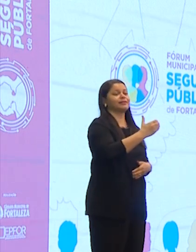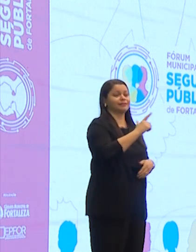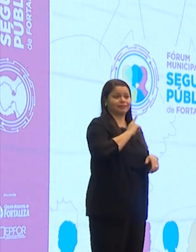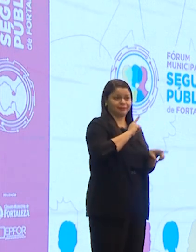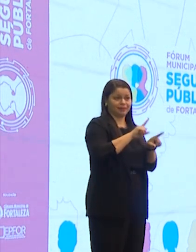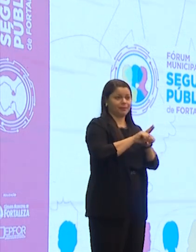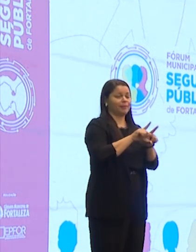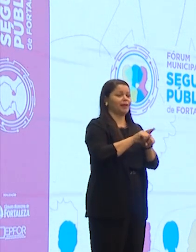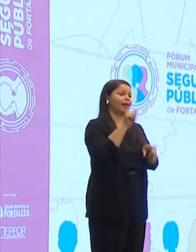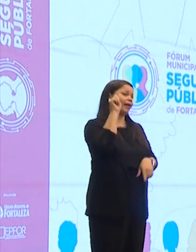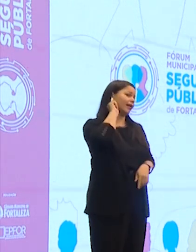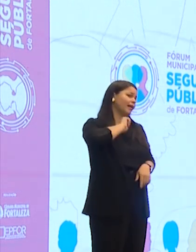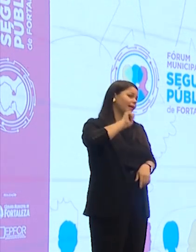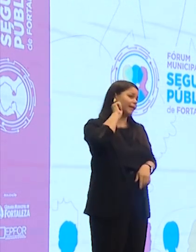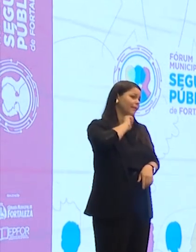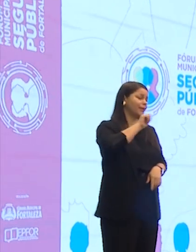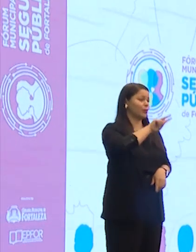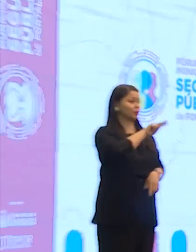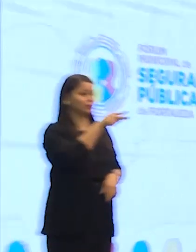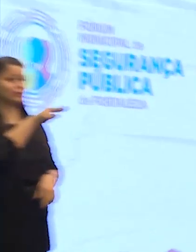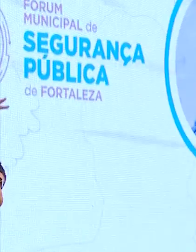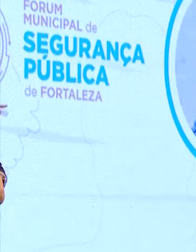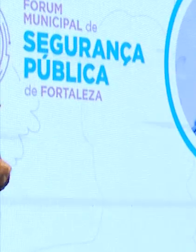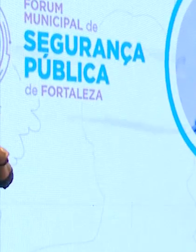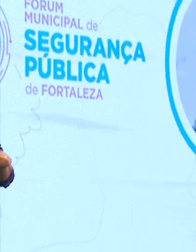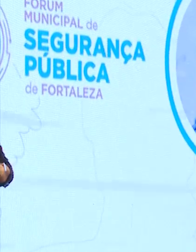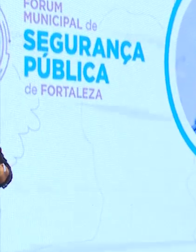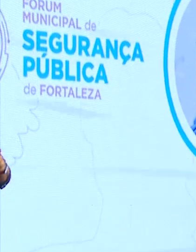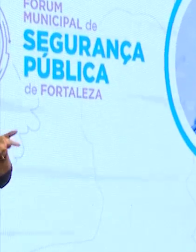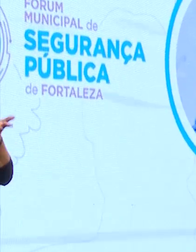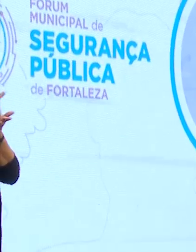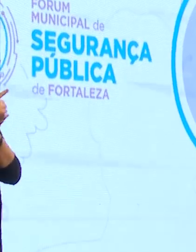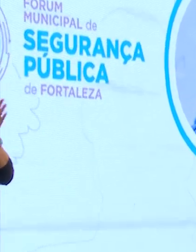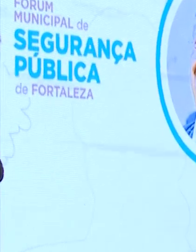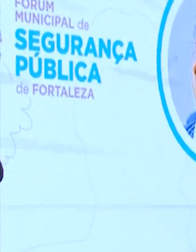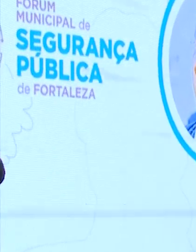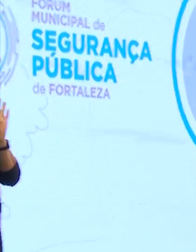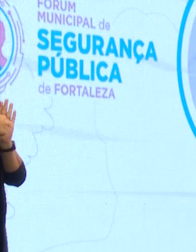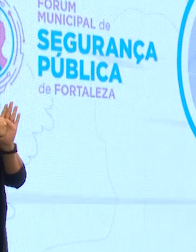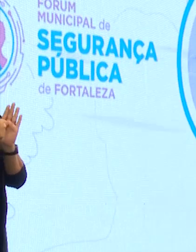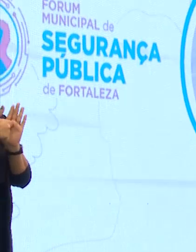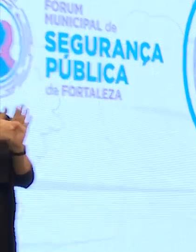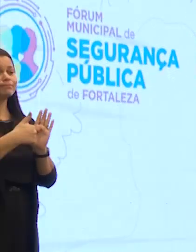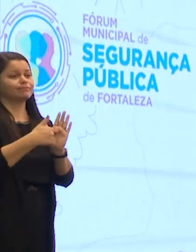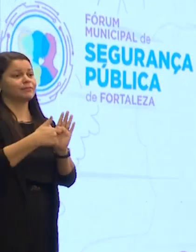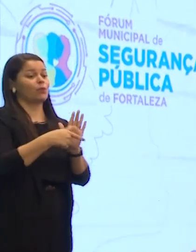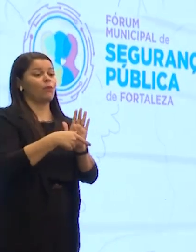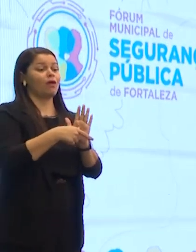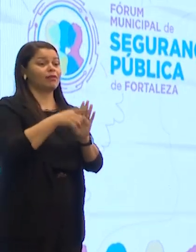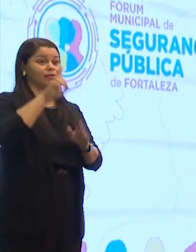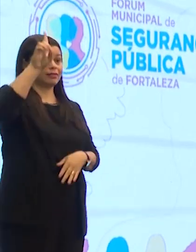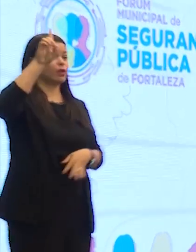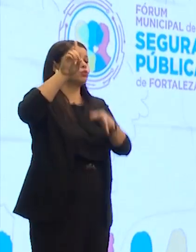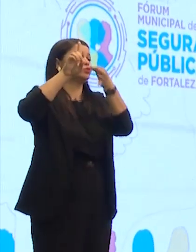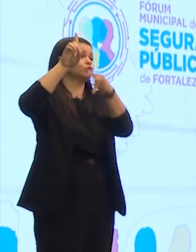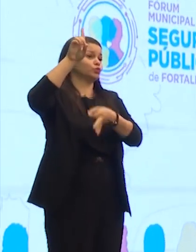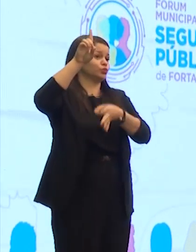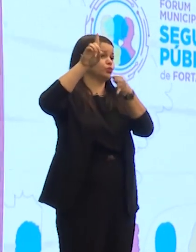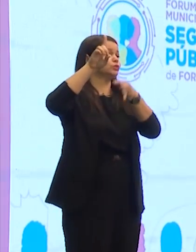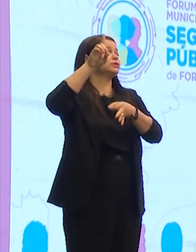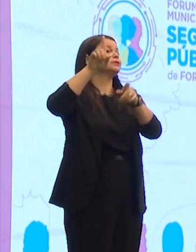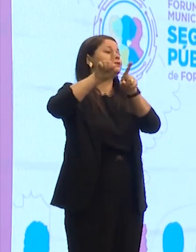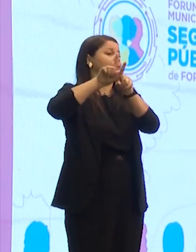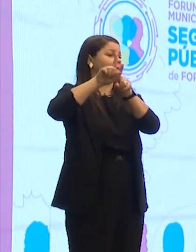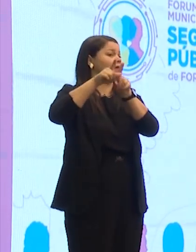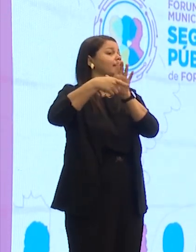jurídica. Quando ele, antes de eventualmente punir o Caim, ele dá